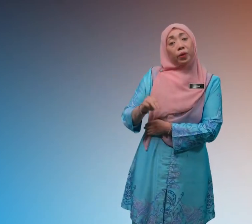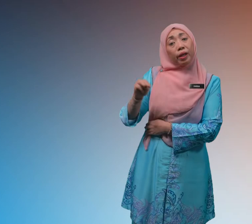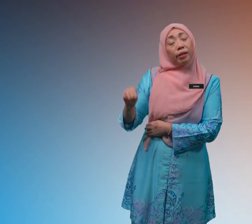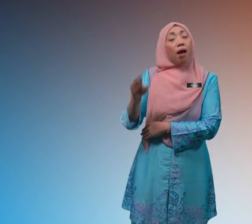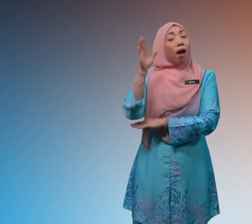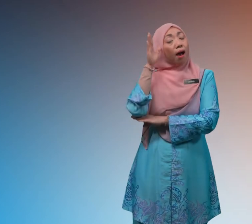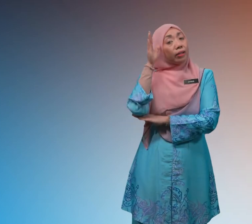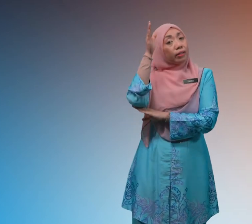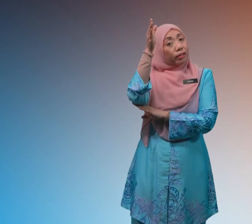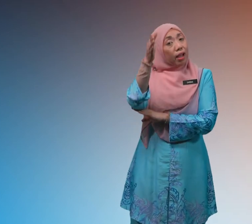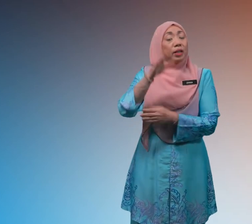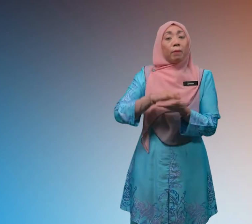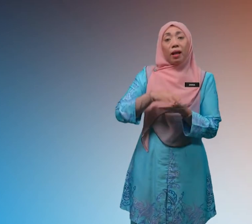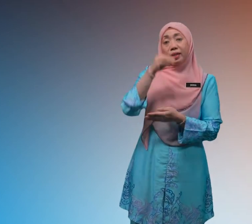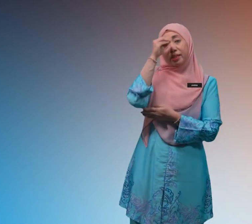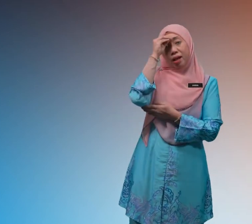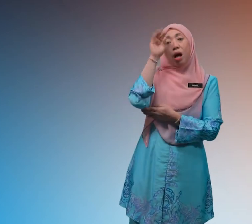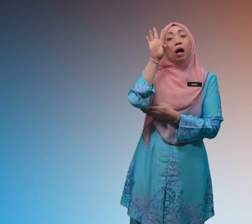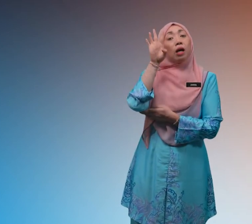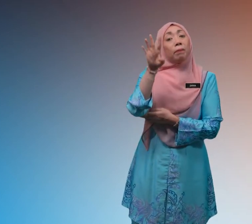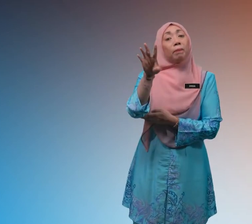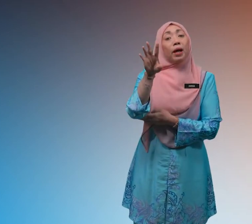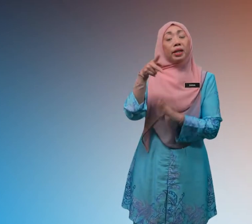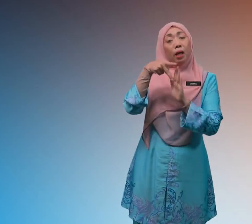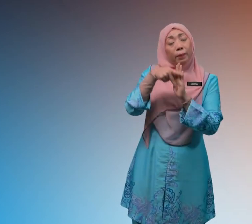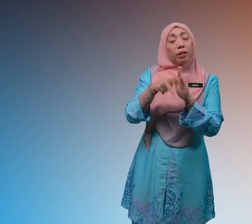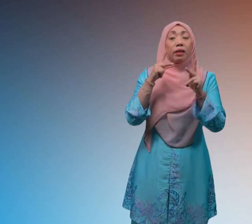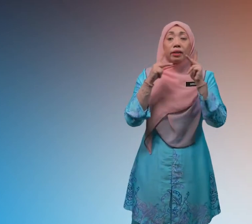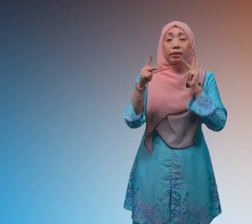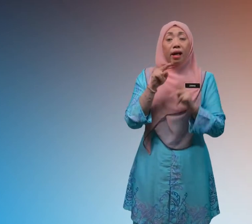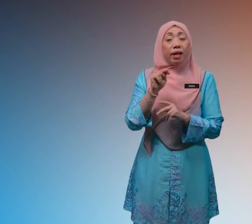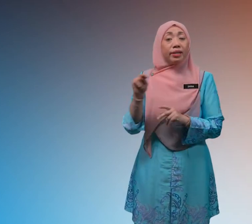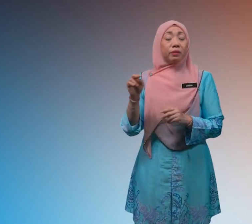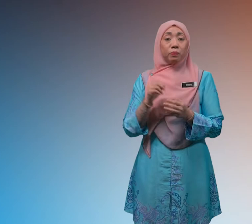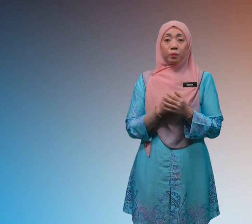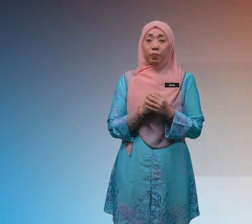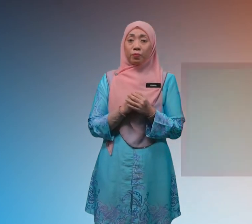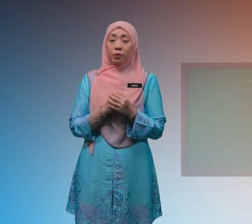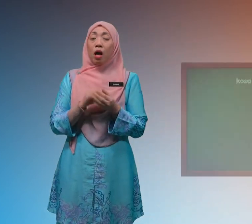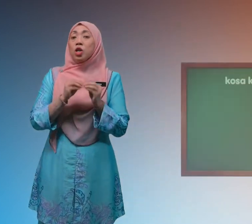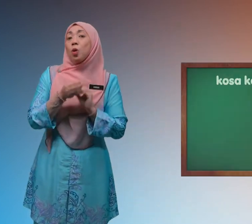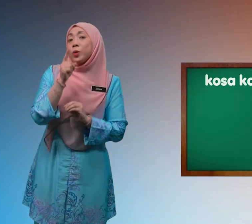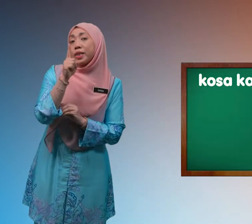murid-murid akan belajar 4 perkataan. Nombor